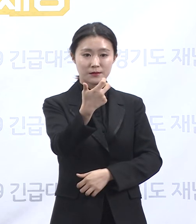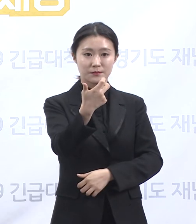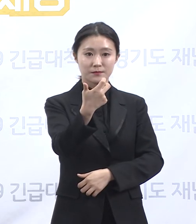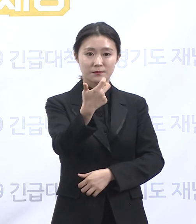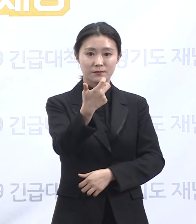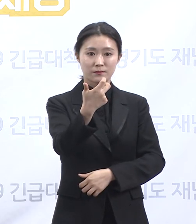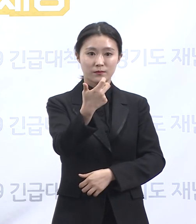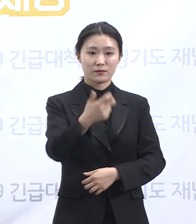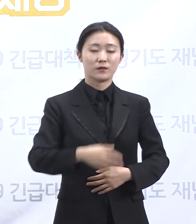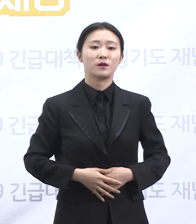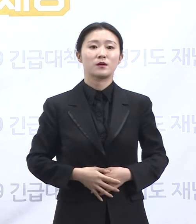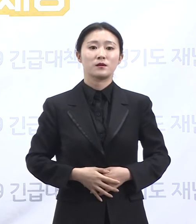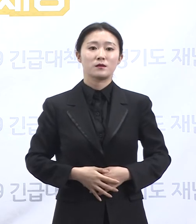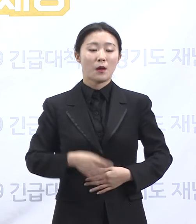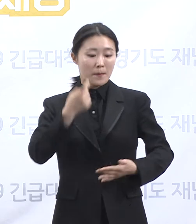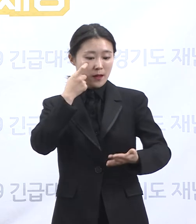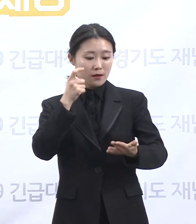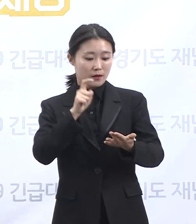새벽 사망하였습니다.